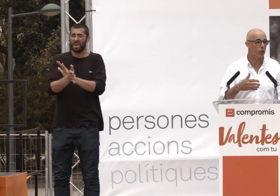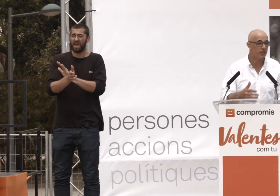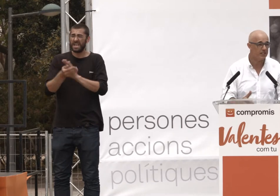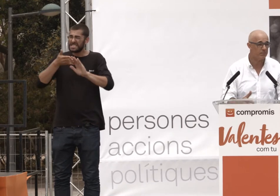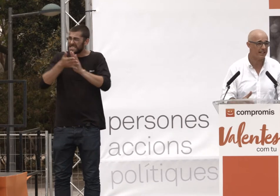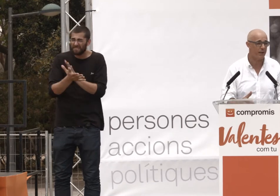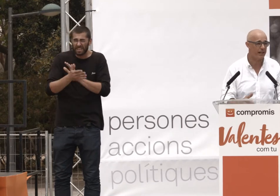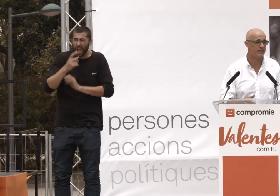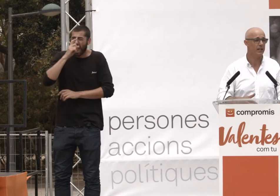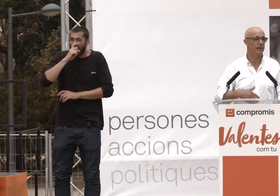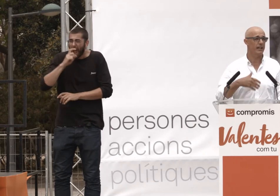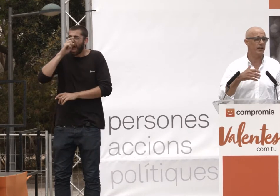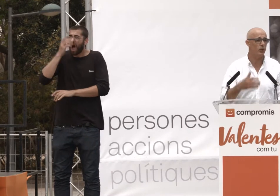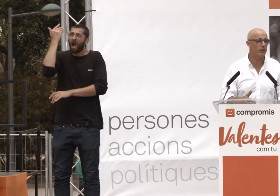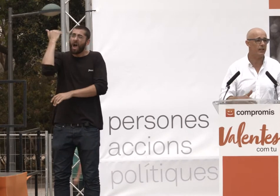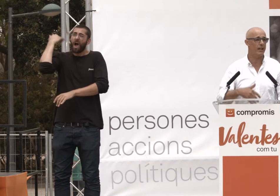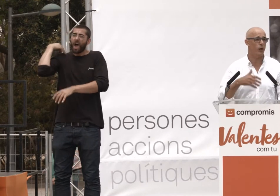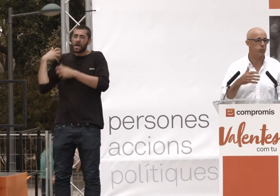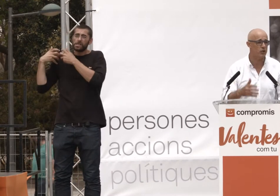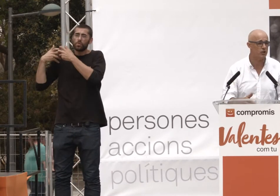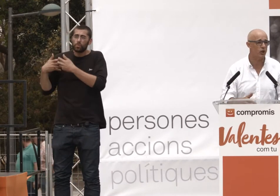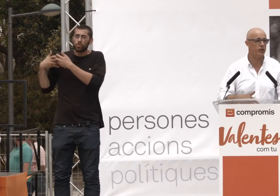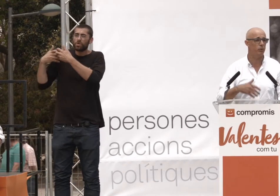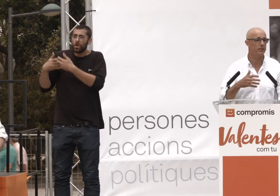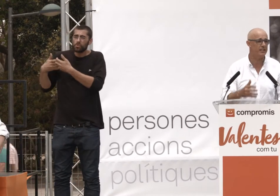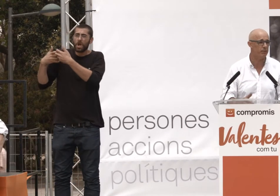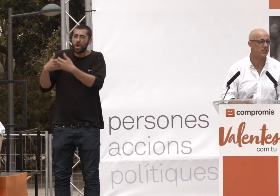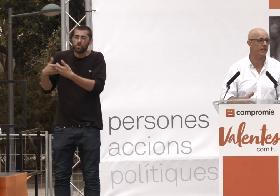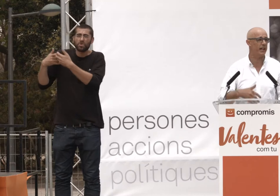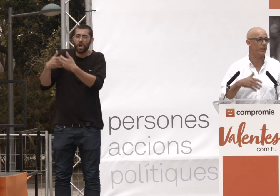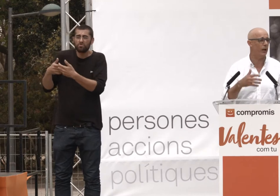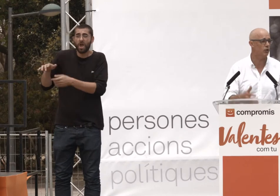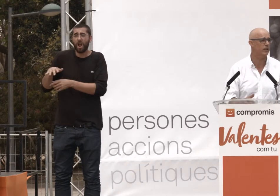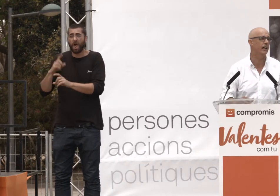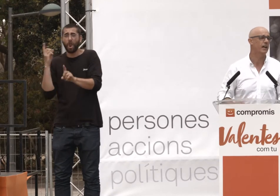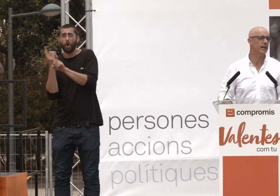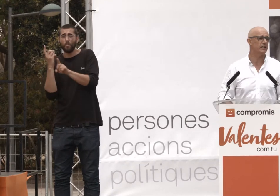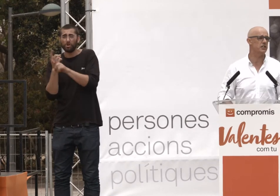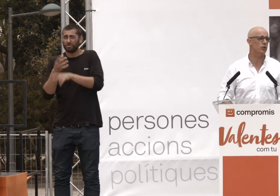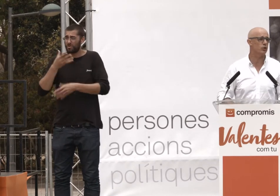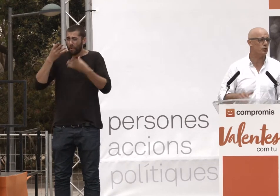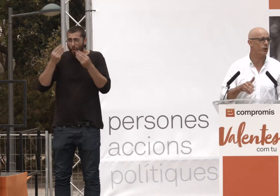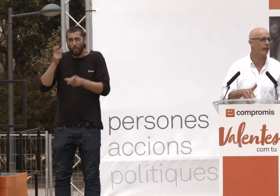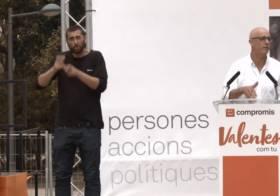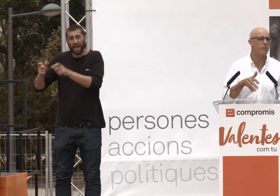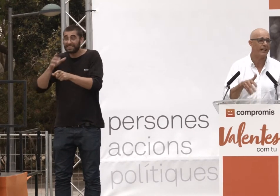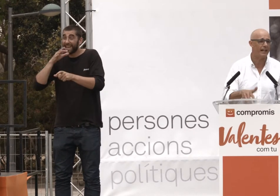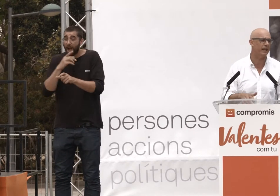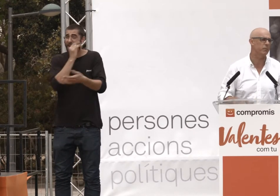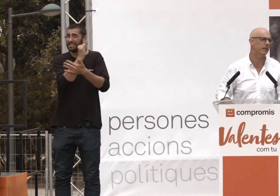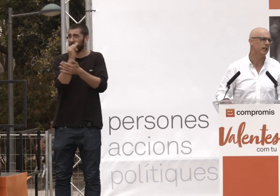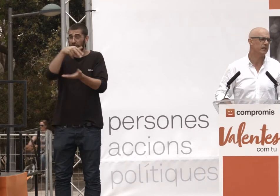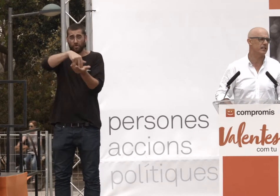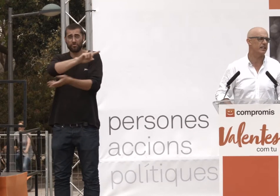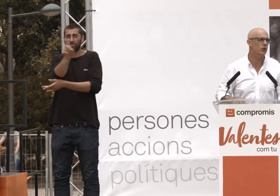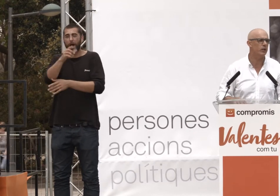durant moltíssims anys abans de lluita en l'oposició de moltíssima gent que ara igual no està en les institucions, però que ja va marcar el